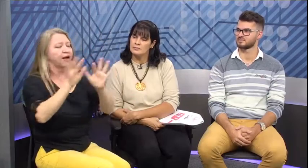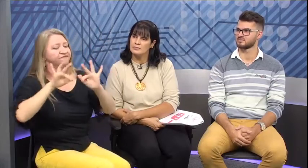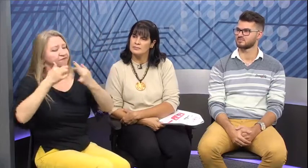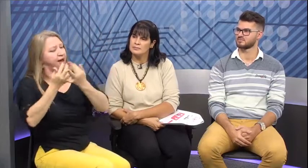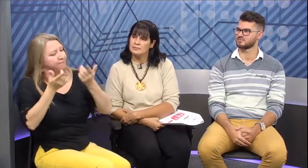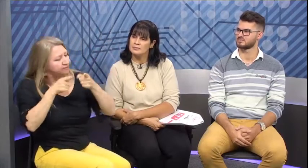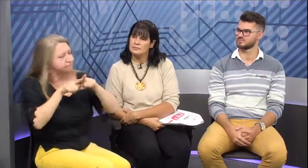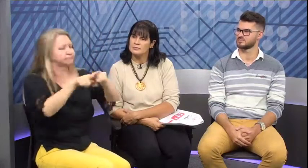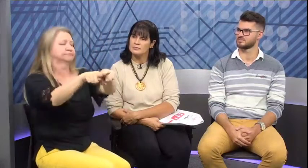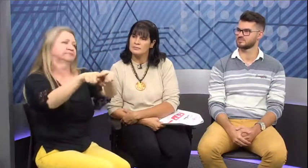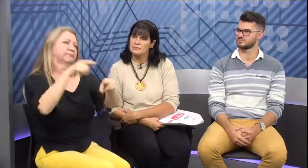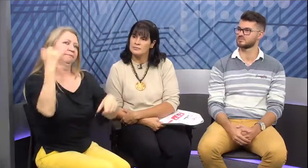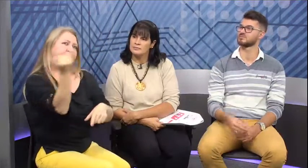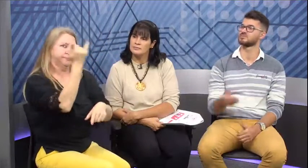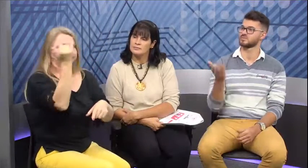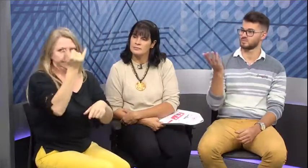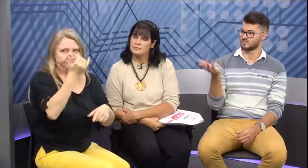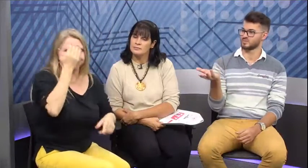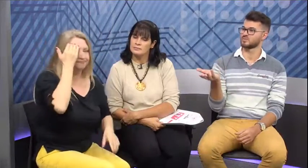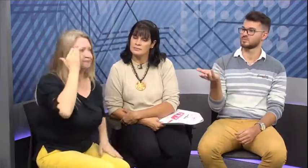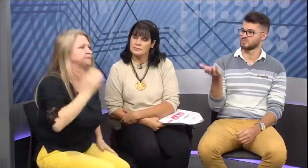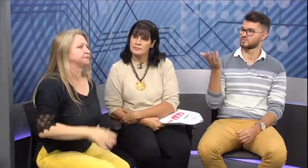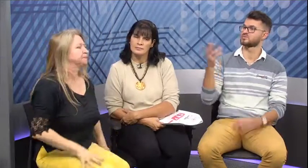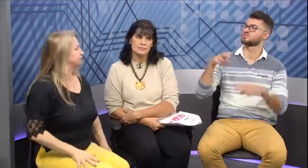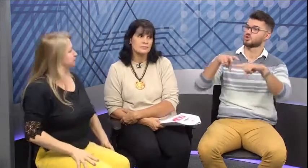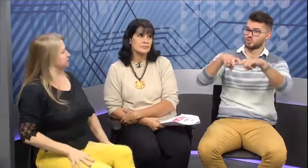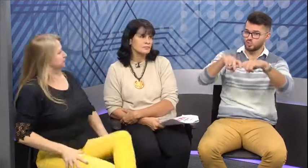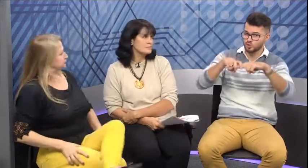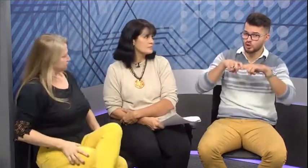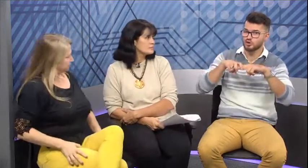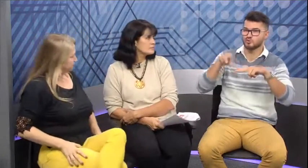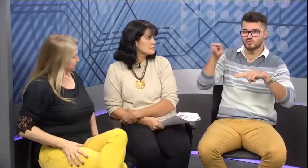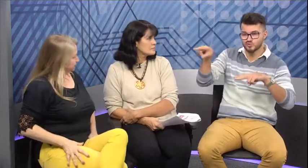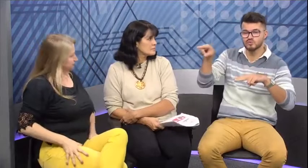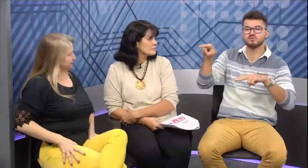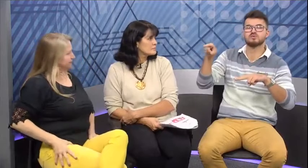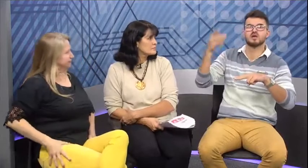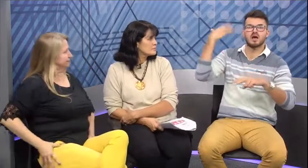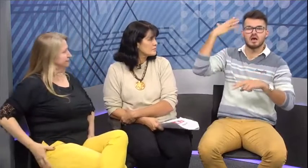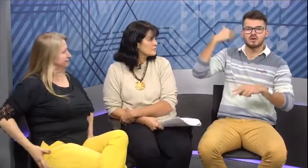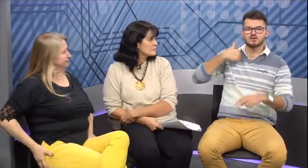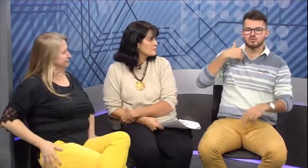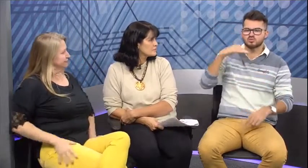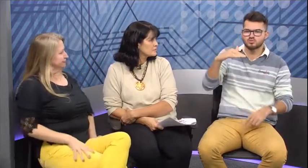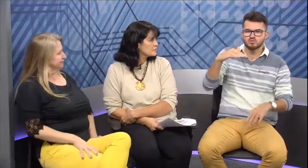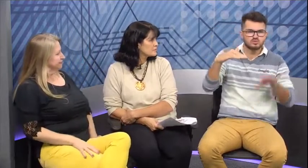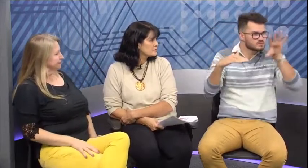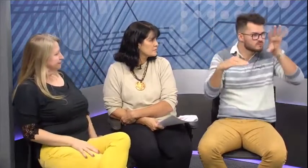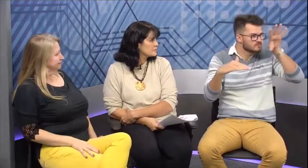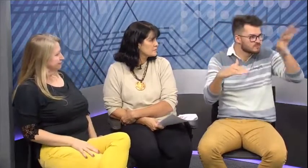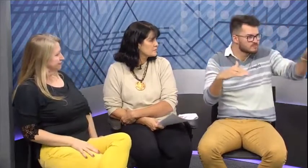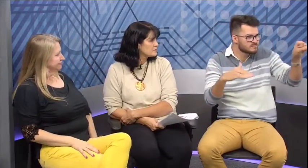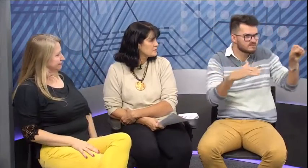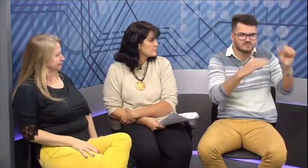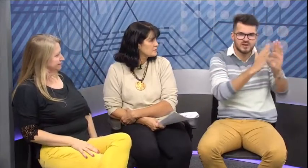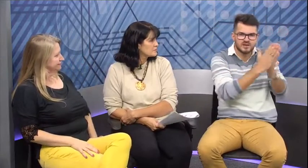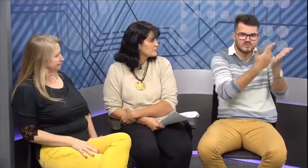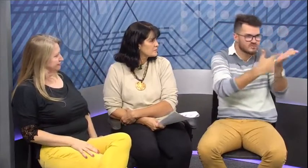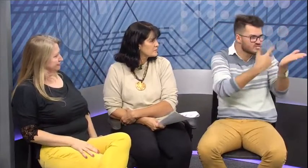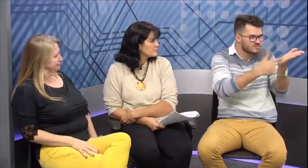ensinar, mas deve ser uma parceria a família com a escola. É verdade, né? Eu me lembro quando eu era pequeno, uma vez eu